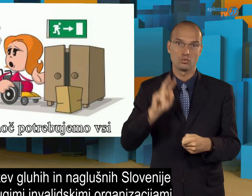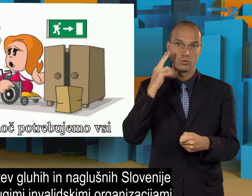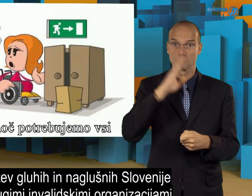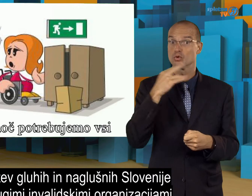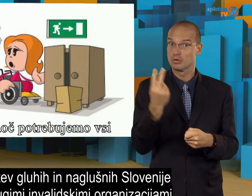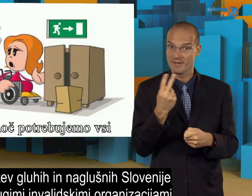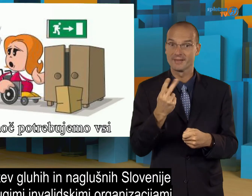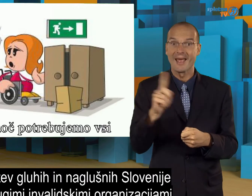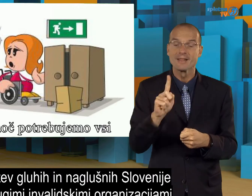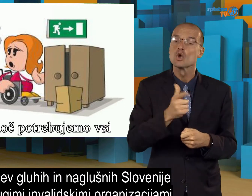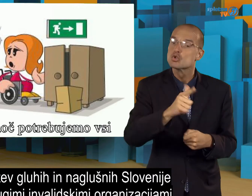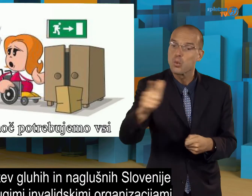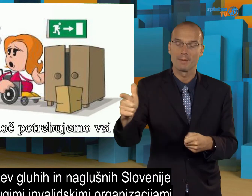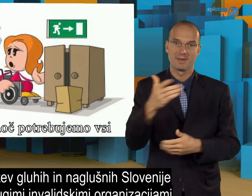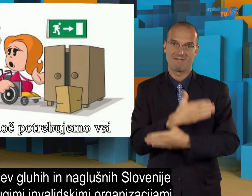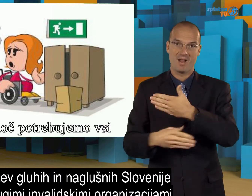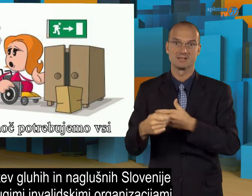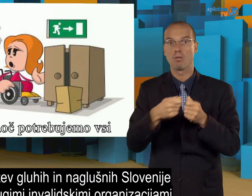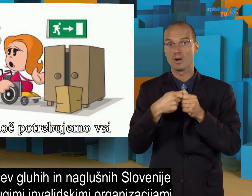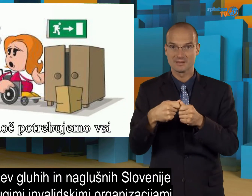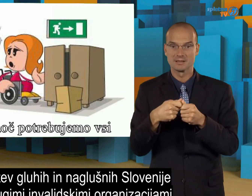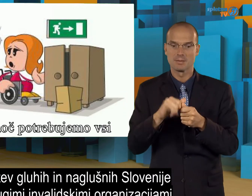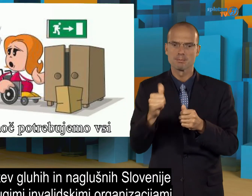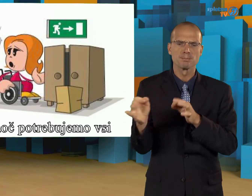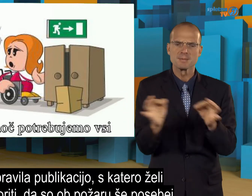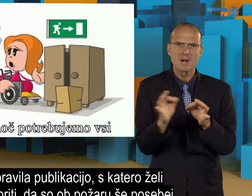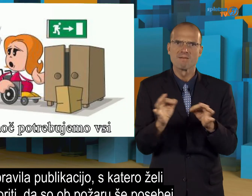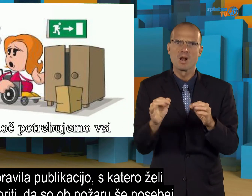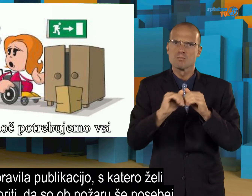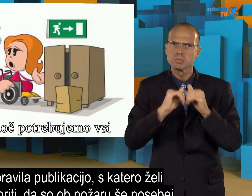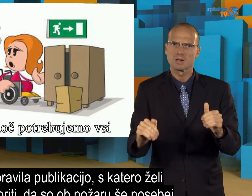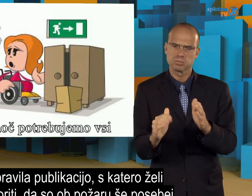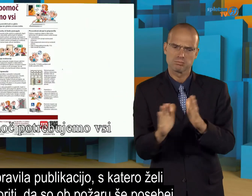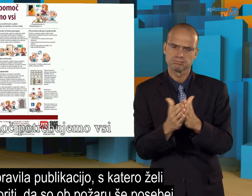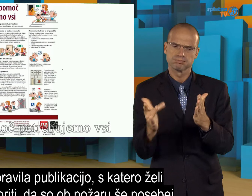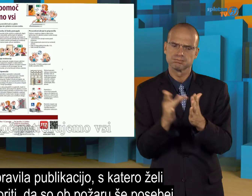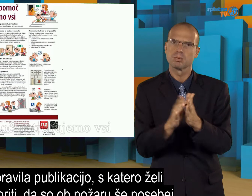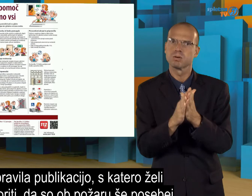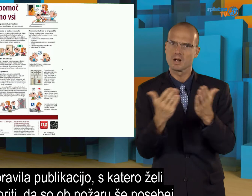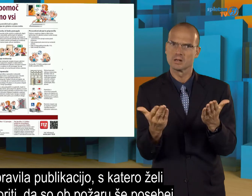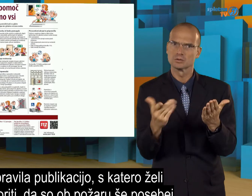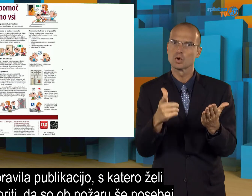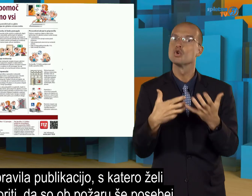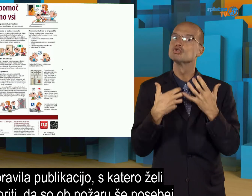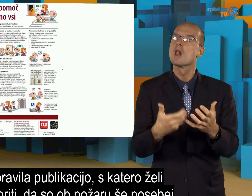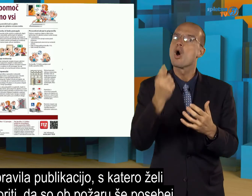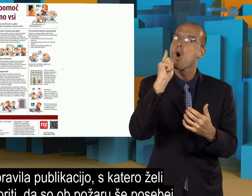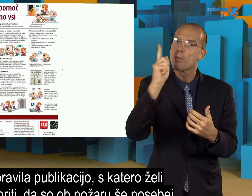drugimi invalidskimi organizacijami pripravila publikacijo, s katero želi opozoriti, da so ob požaru še